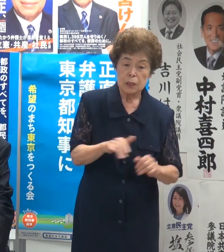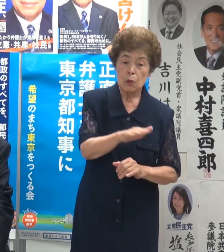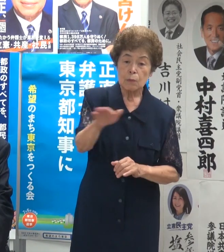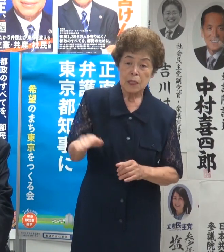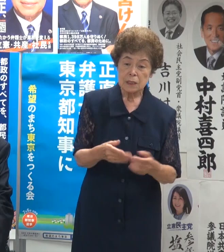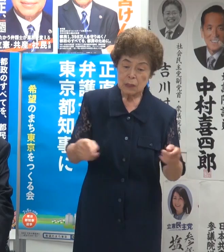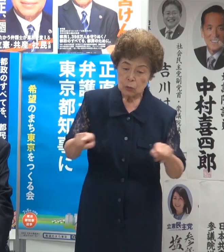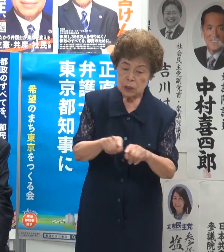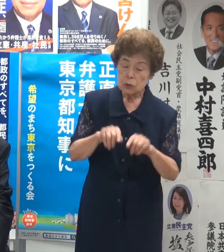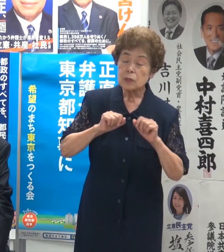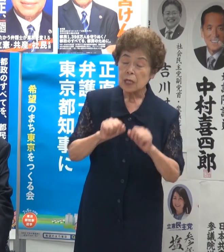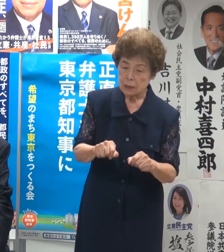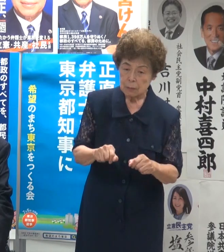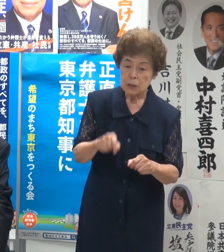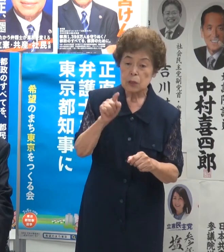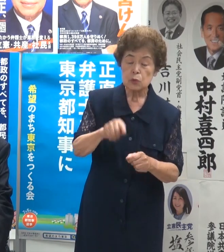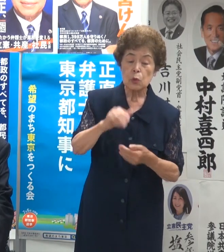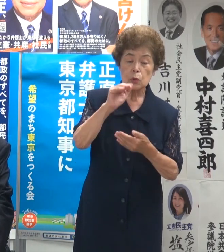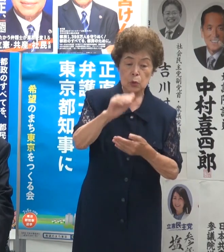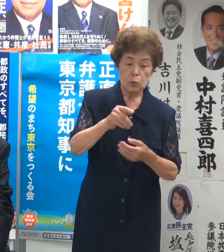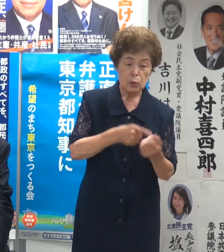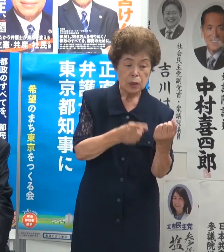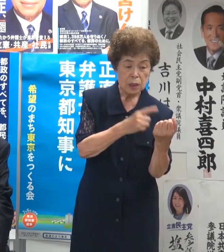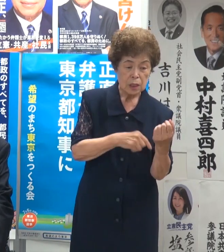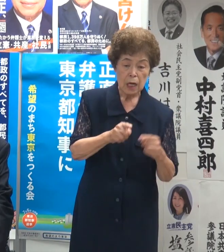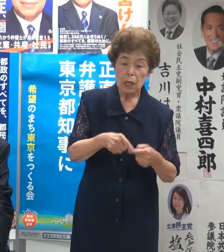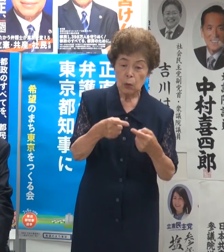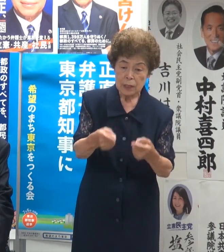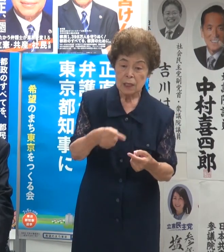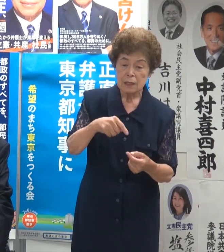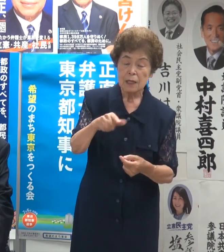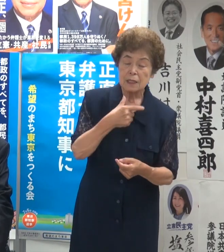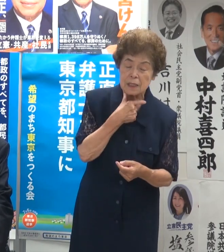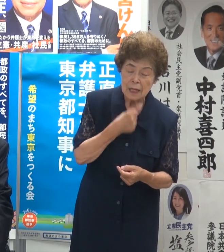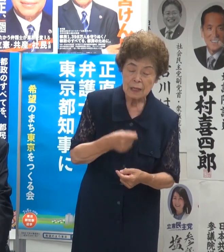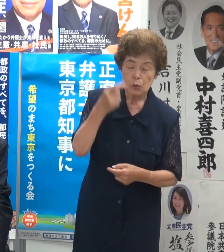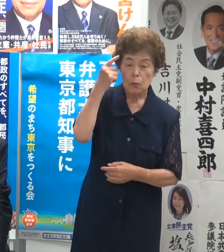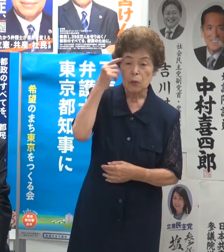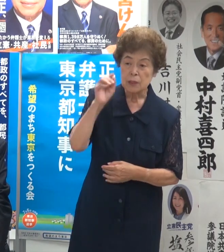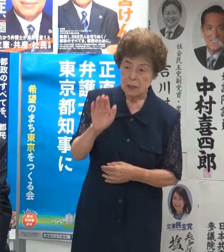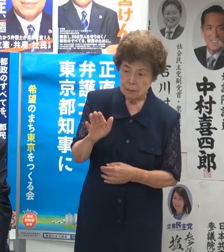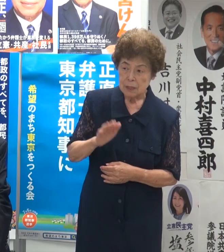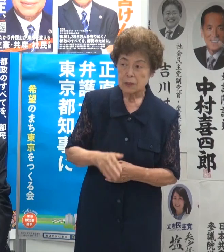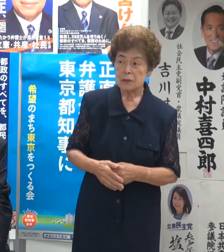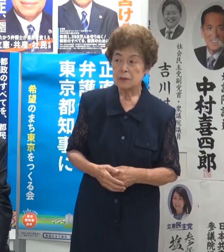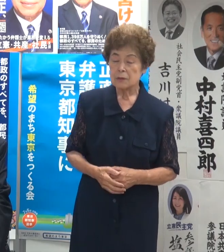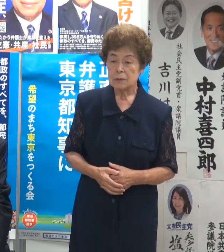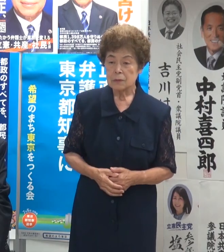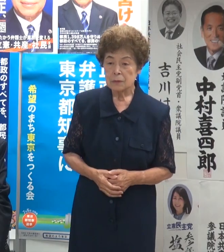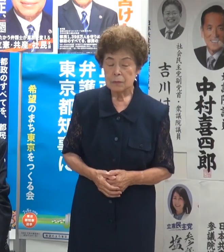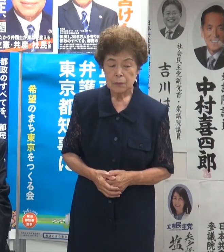ので、そういうことに力を入れていきたいな、そういうふうに思ってます。